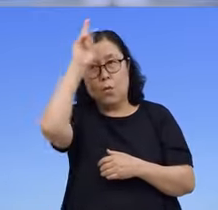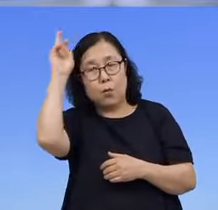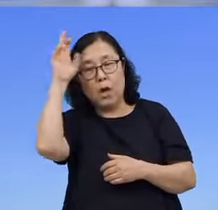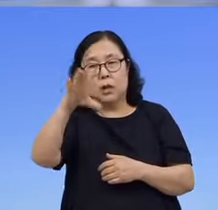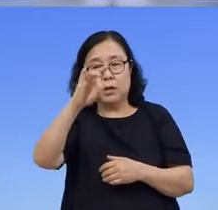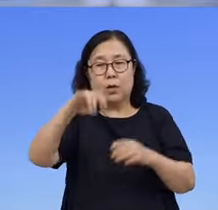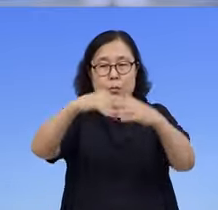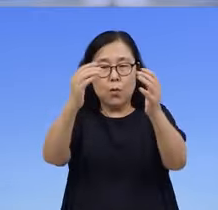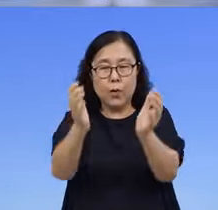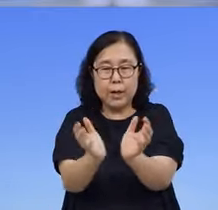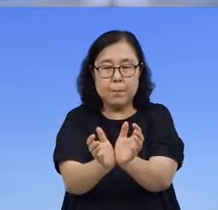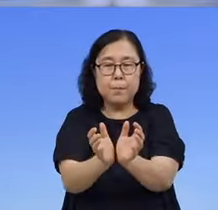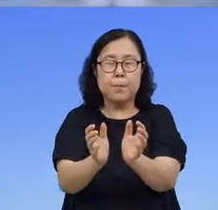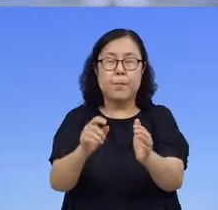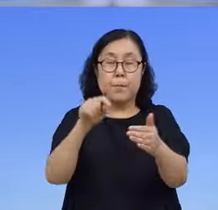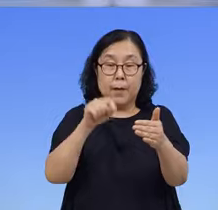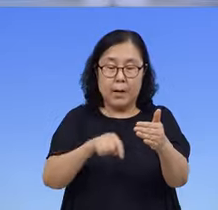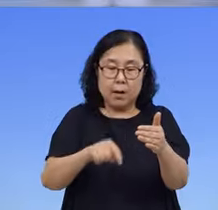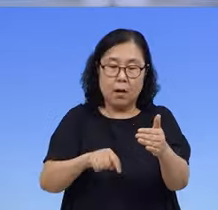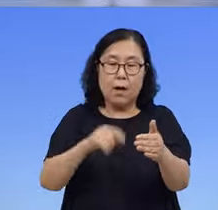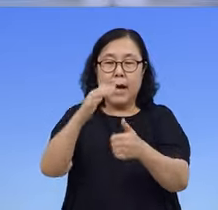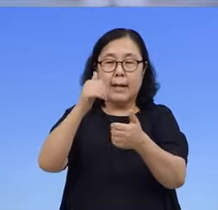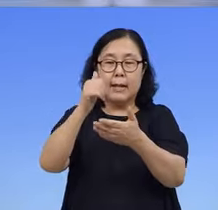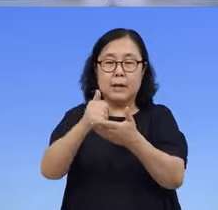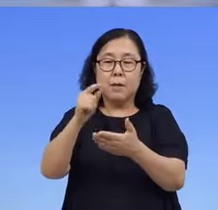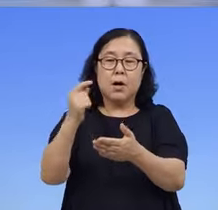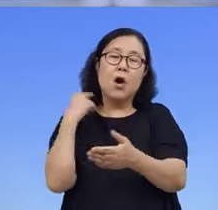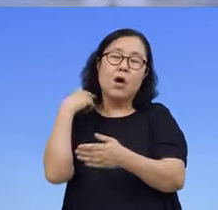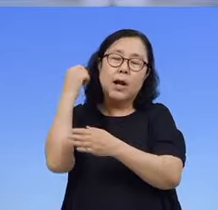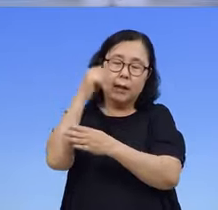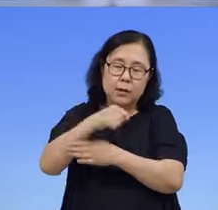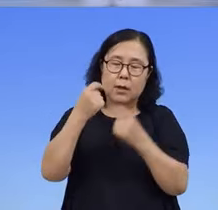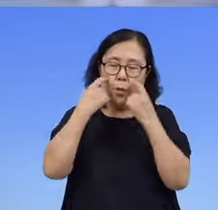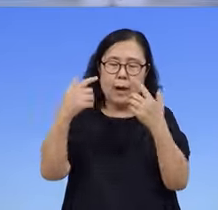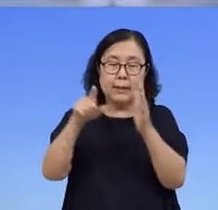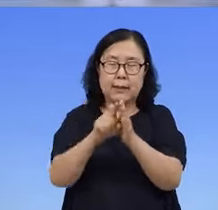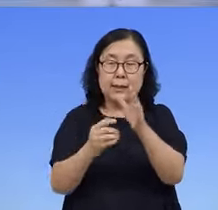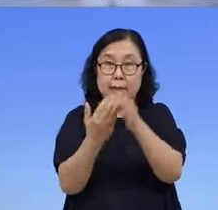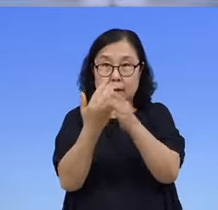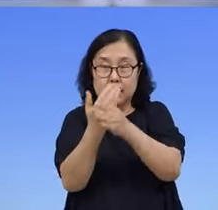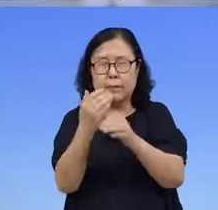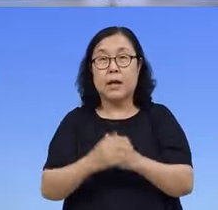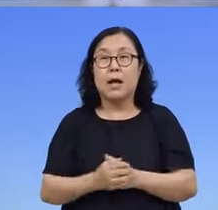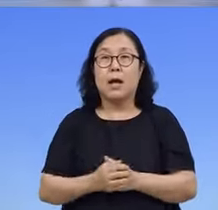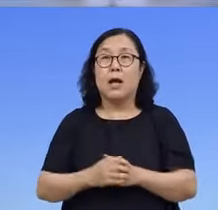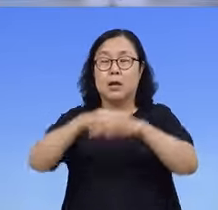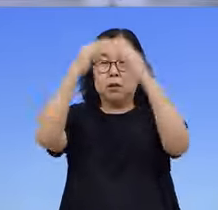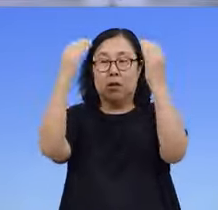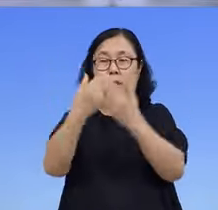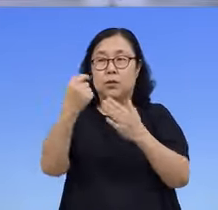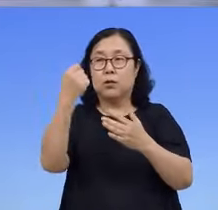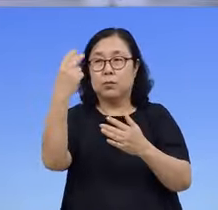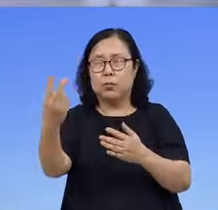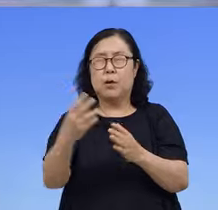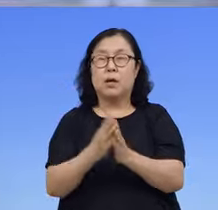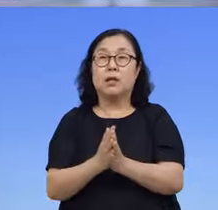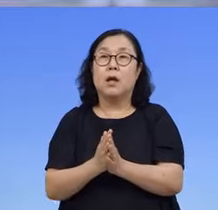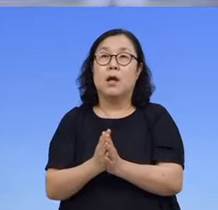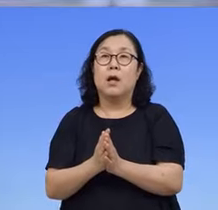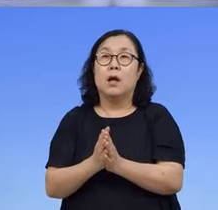첫 모임에서 하나님께서 이거를 허락하셨다는 데 확신했습니다. 왜냐하니까요, 제가 전체